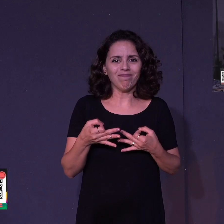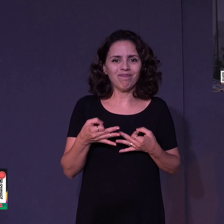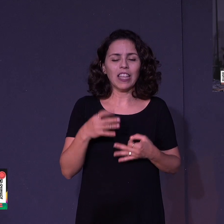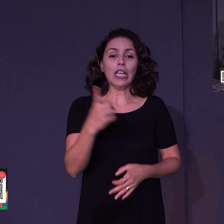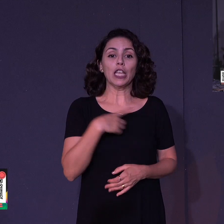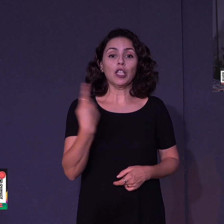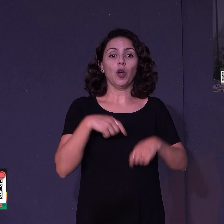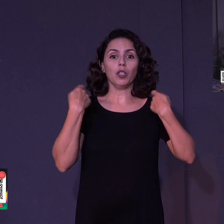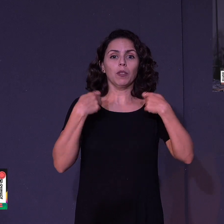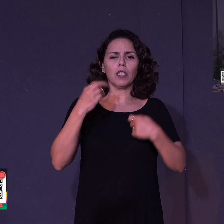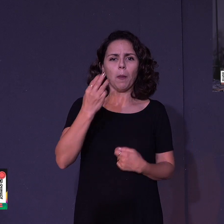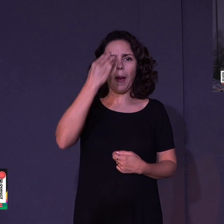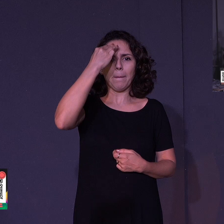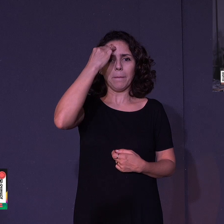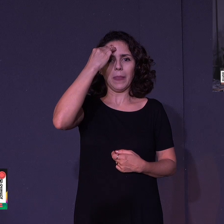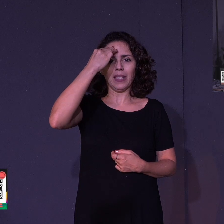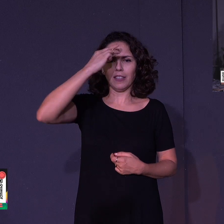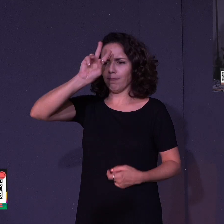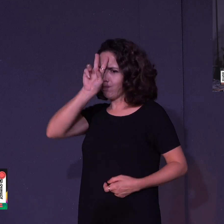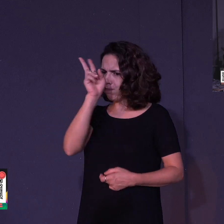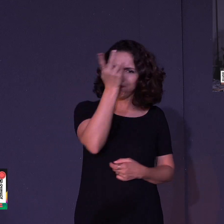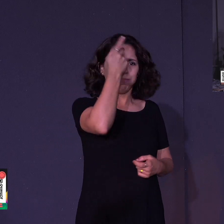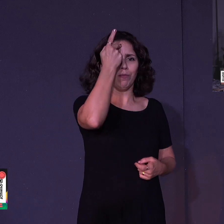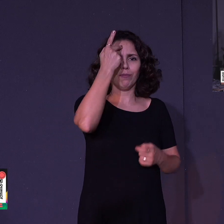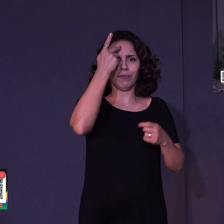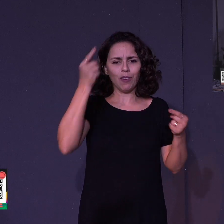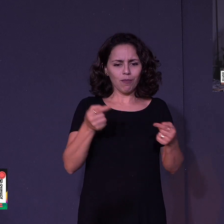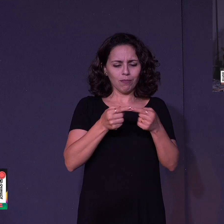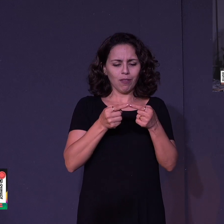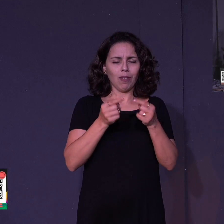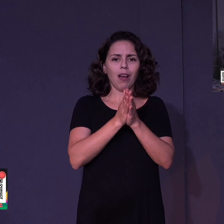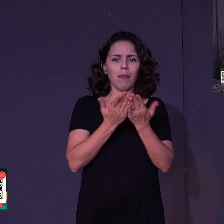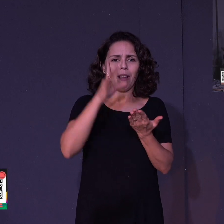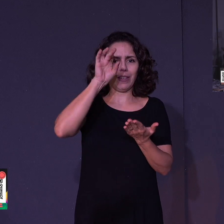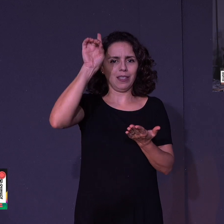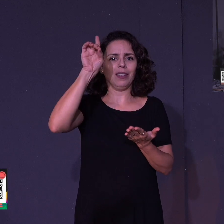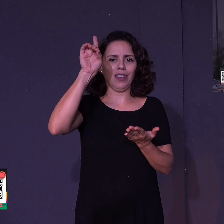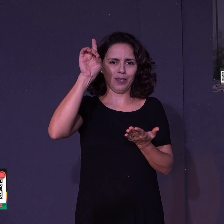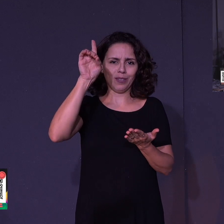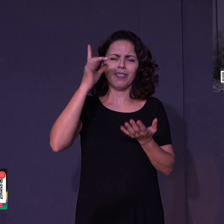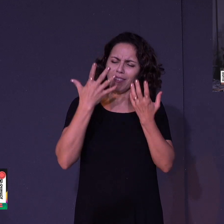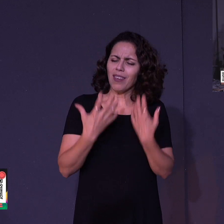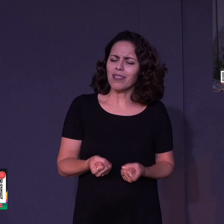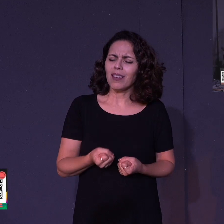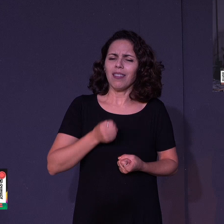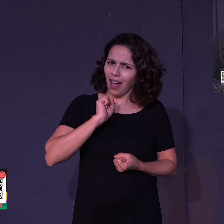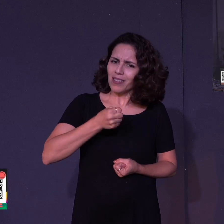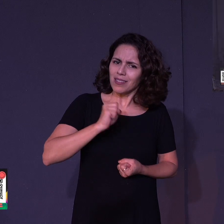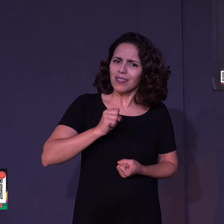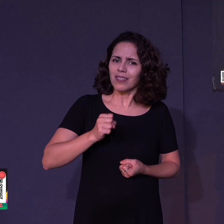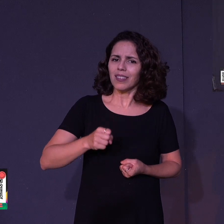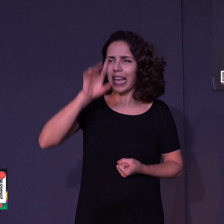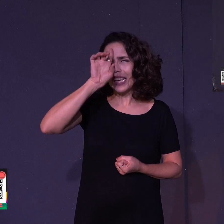entender, porque nós somos seres espirituais. Precisamos sim aceitar aquilo que Deus tem para mim e para a sua vida. Precisamos